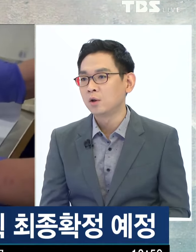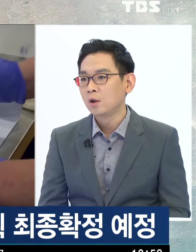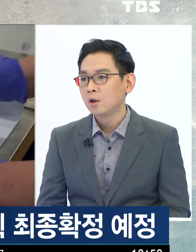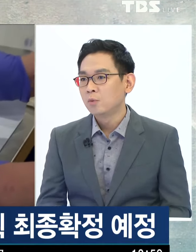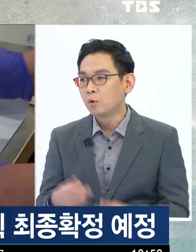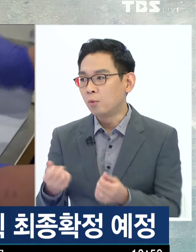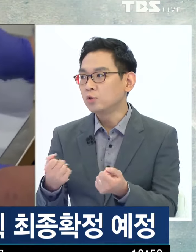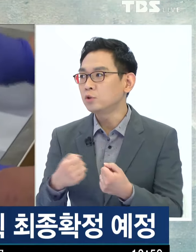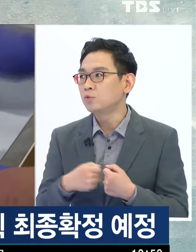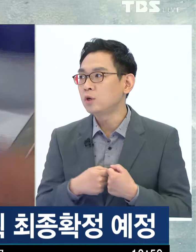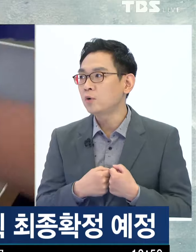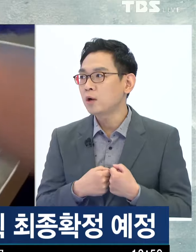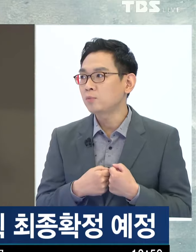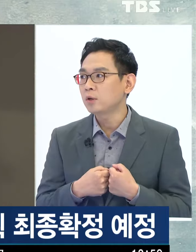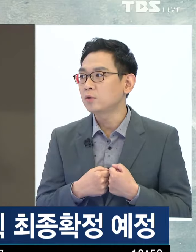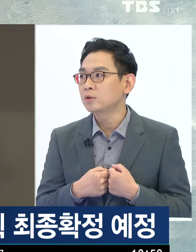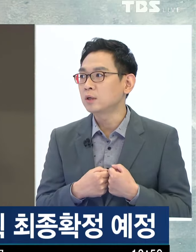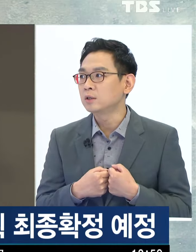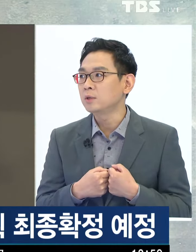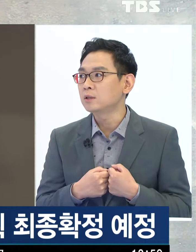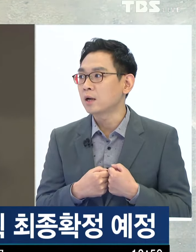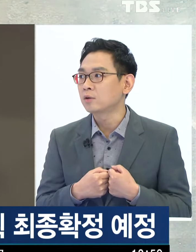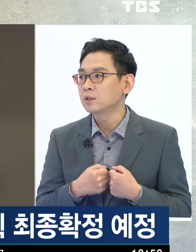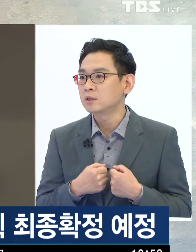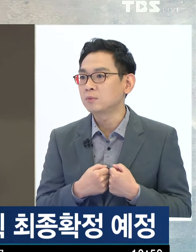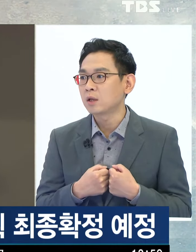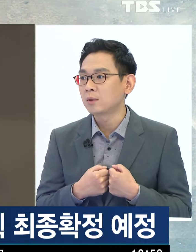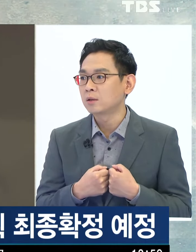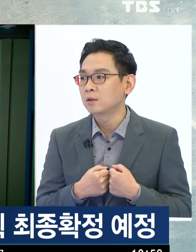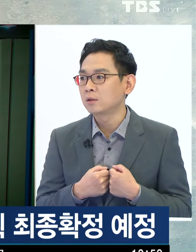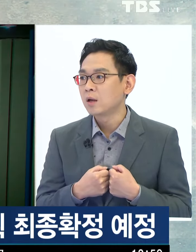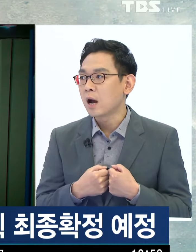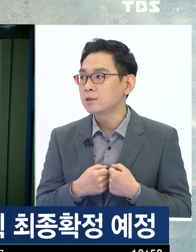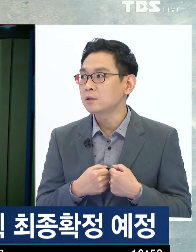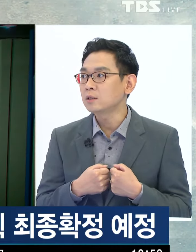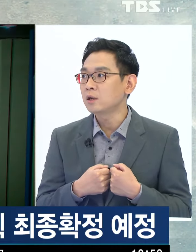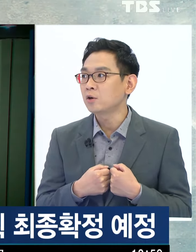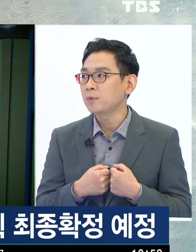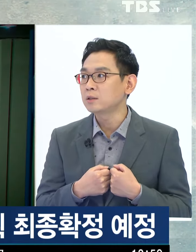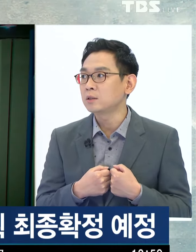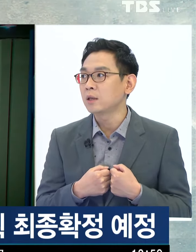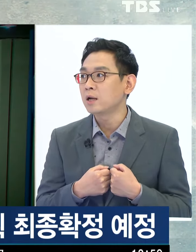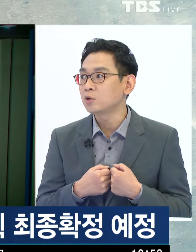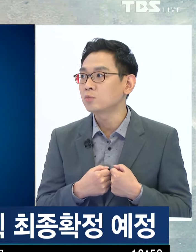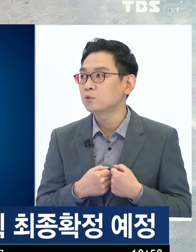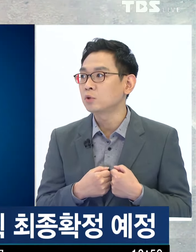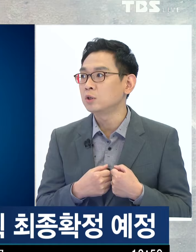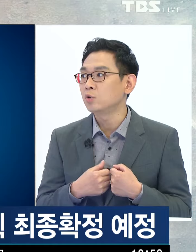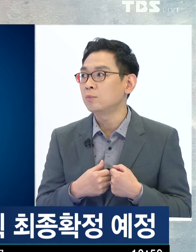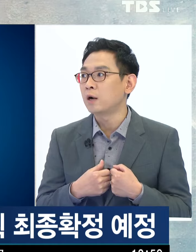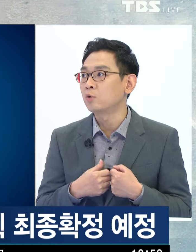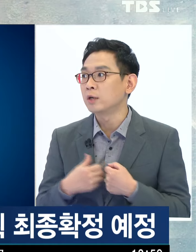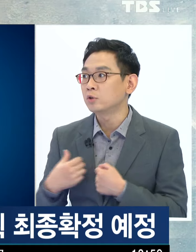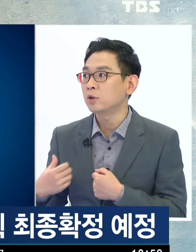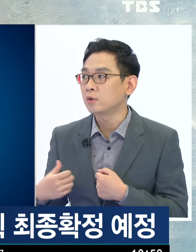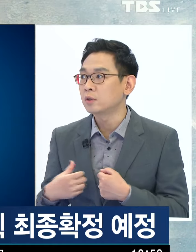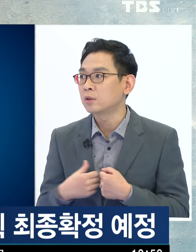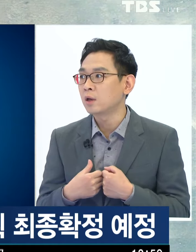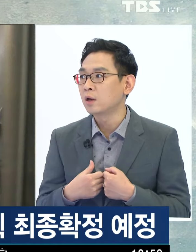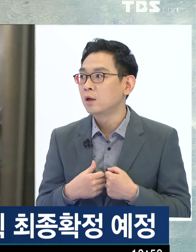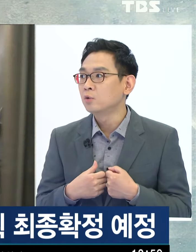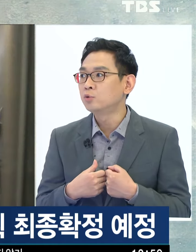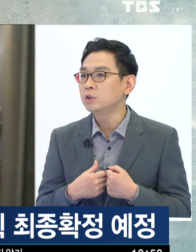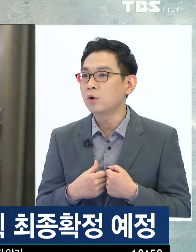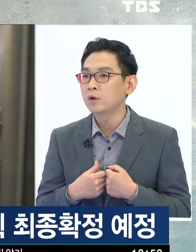그래서 뭐 먼저 물량을 확보하는 것이 의미는 당연히 있습니다만은 아스트라제네카 백신 대량 접종이 2월 말로 예정되어